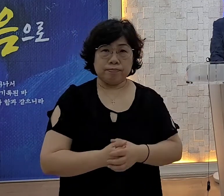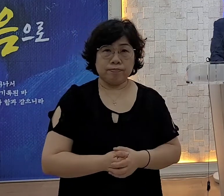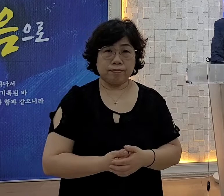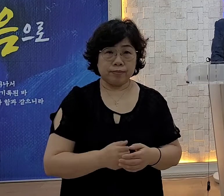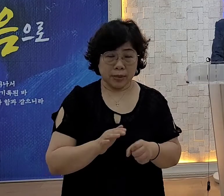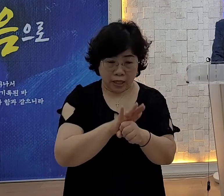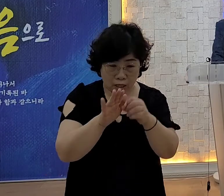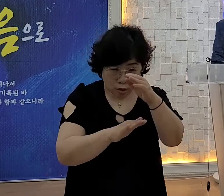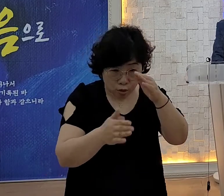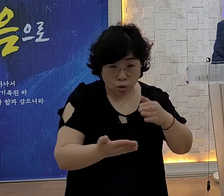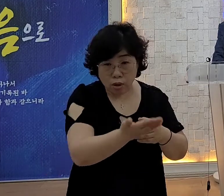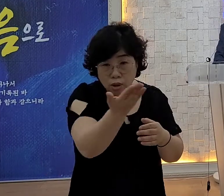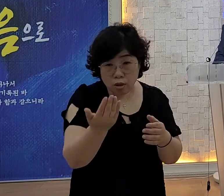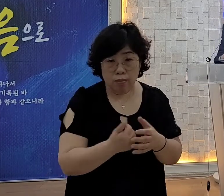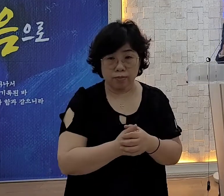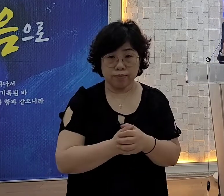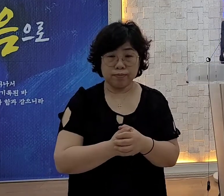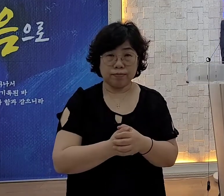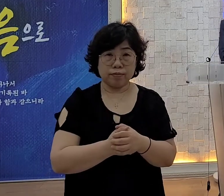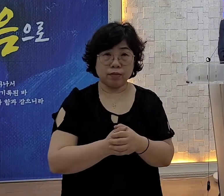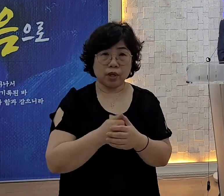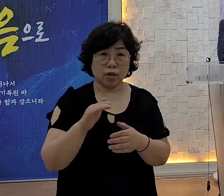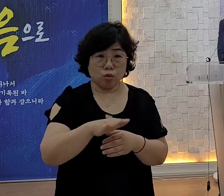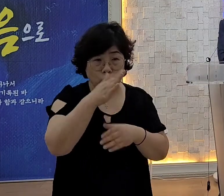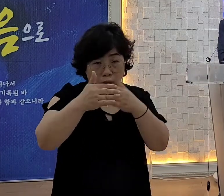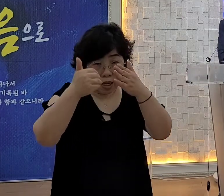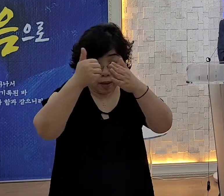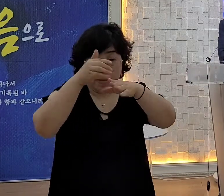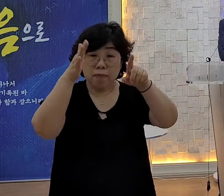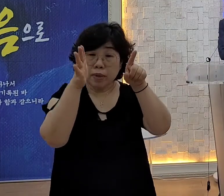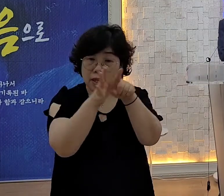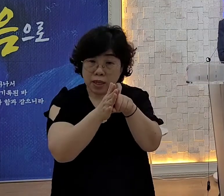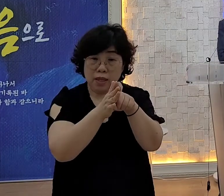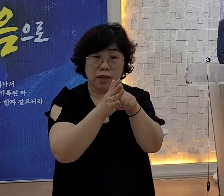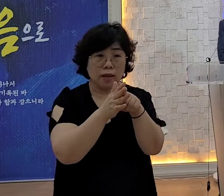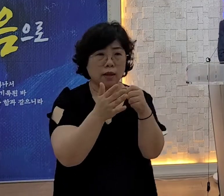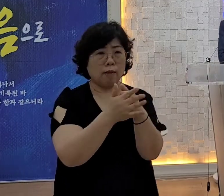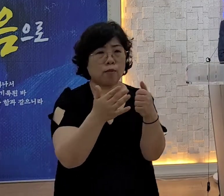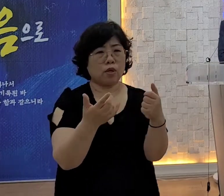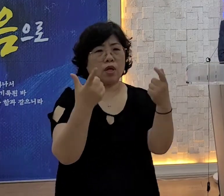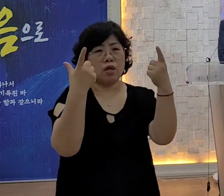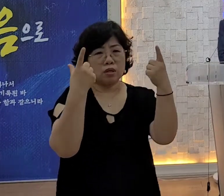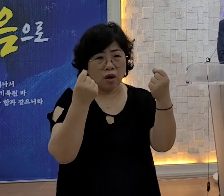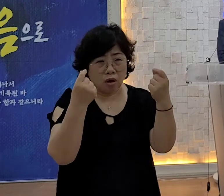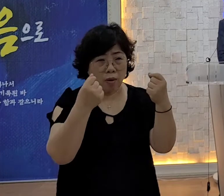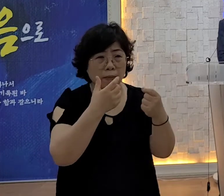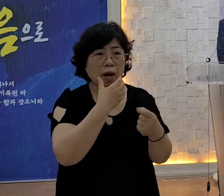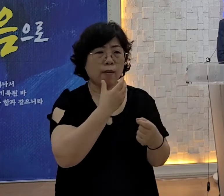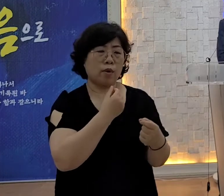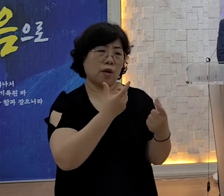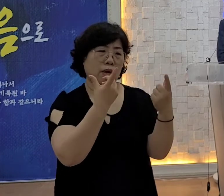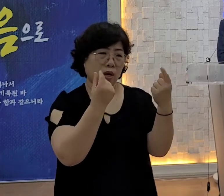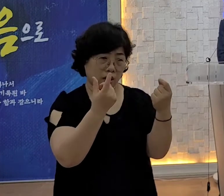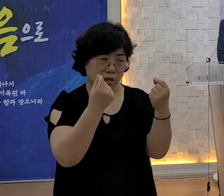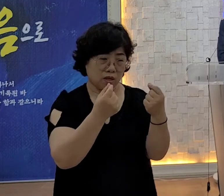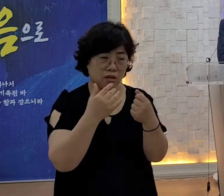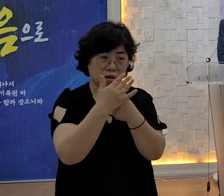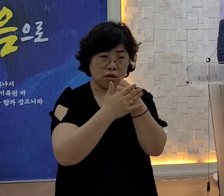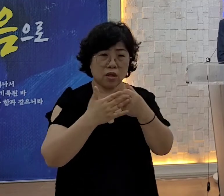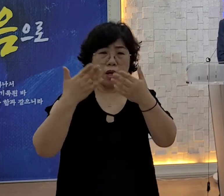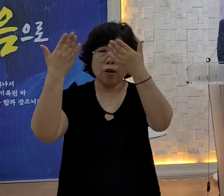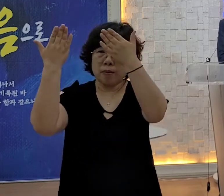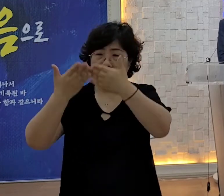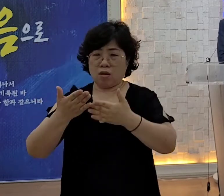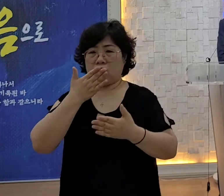여러분, 사랑하는 성도 여러분, 우리도 하나님을 믿음으로 이와 같은 은혜를 우리가 누릴 수 있다는 사실을 여러분